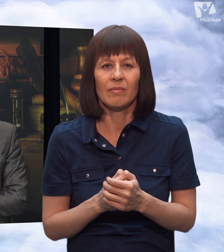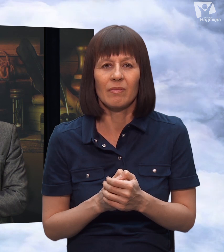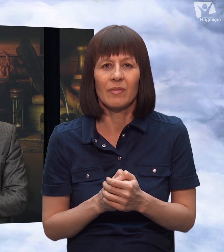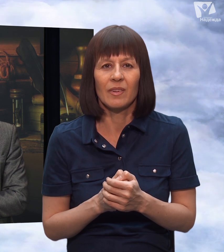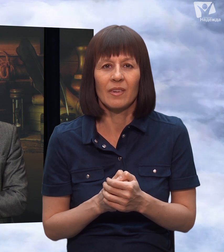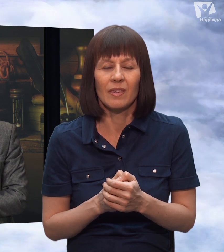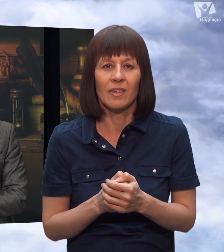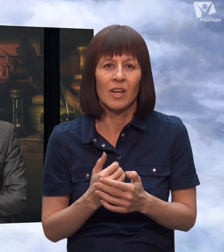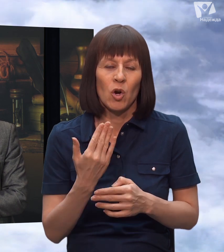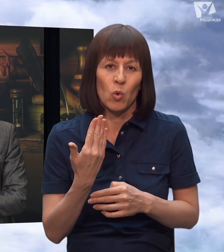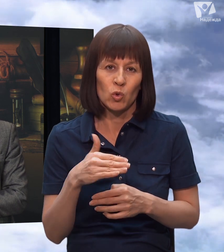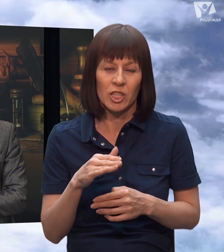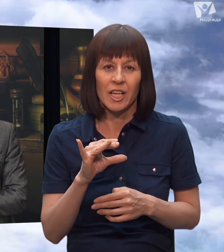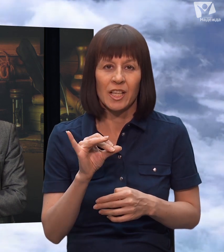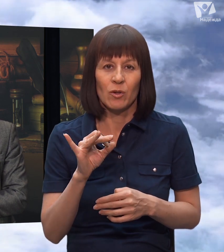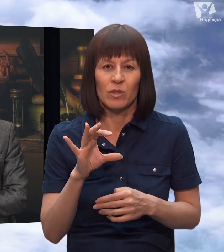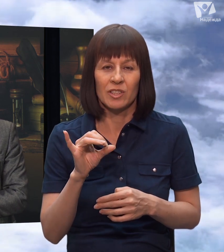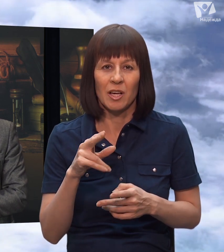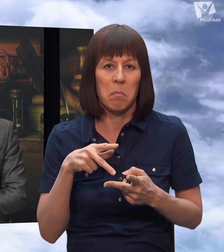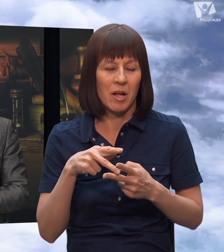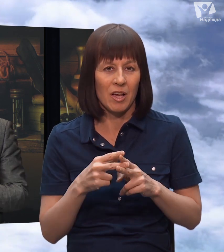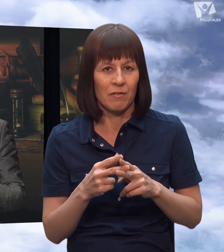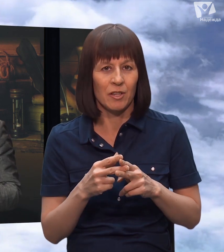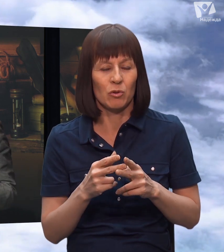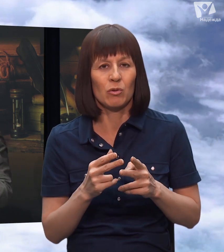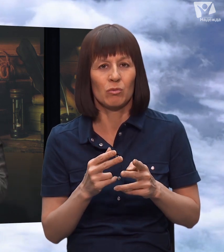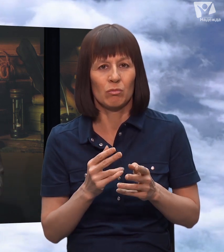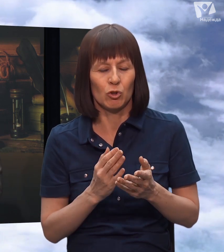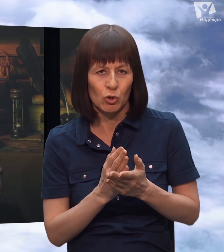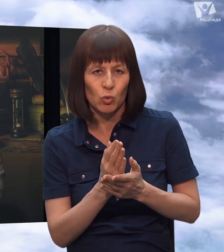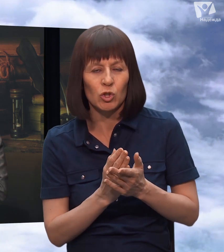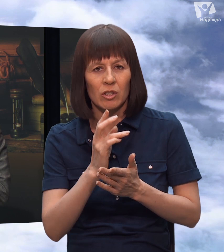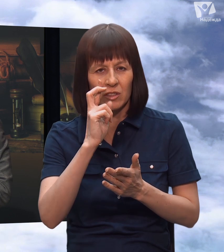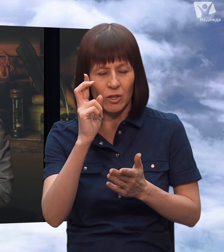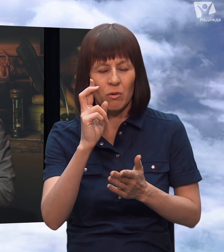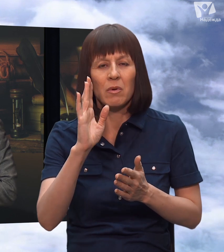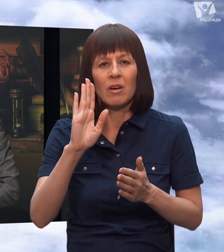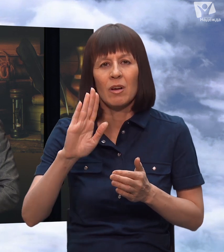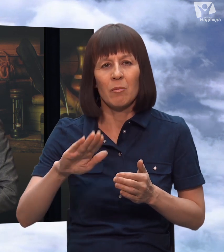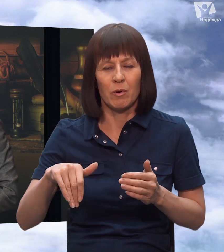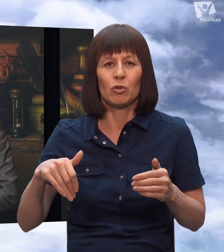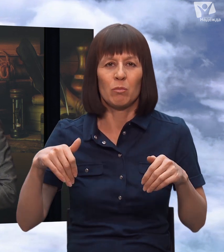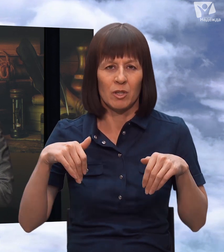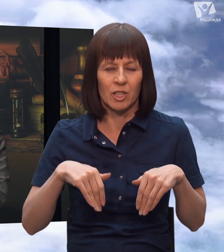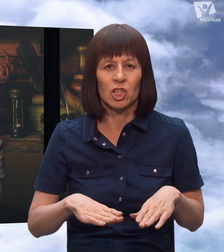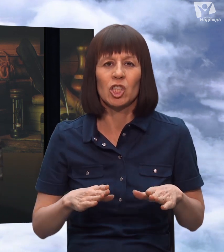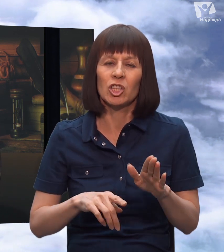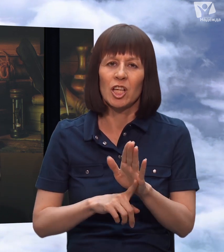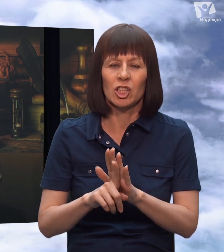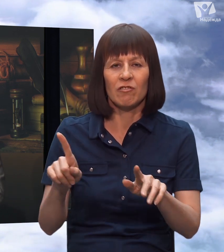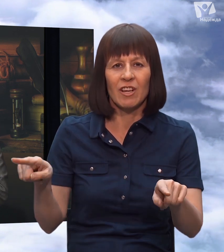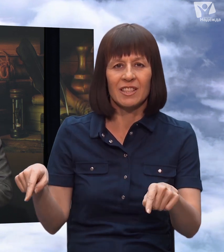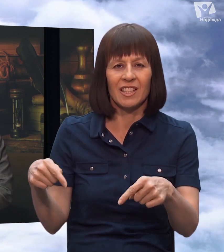царства не позади как вам кажется почему так долго и о себя ждет прежде чем